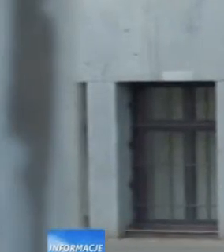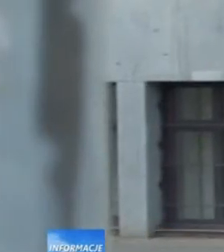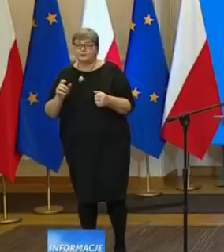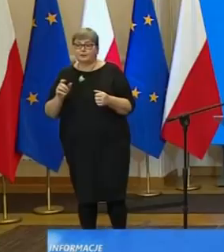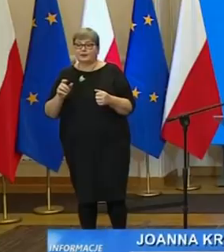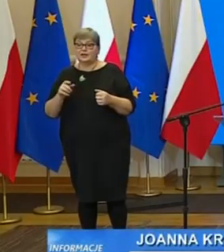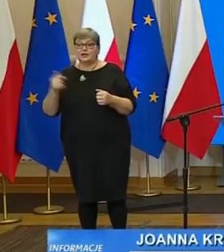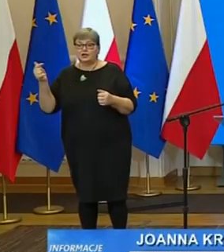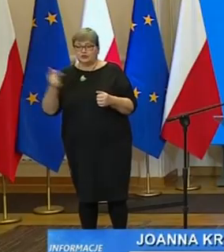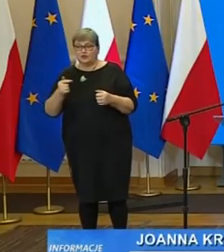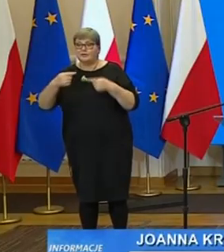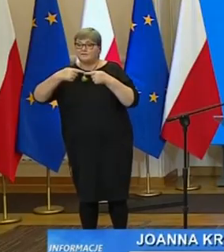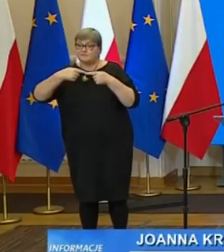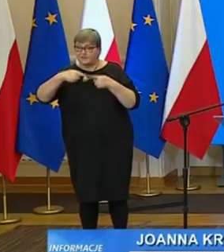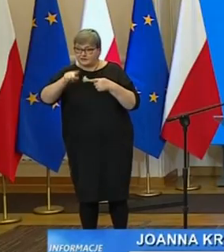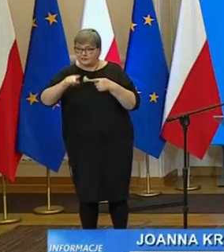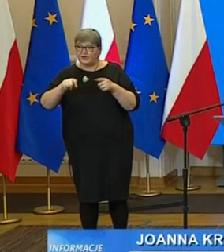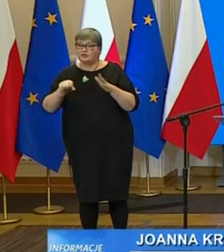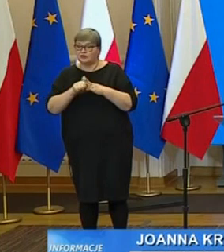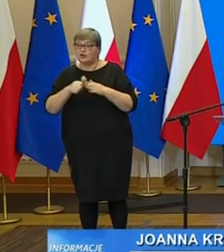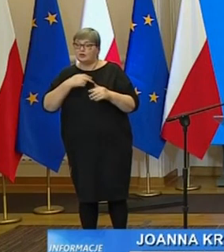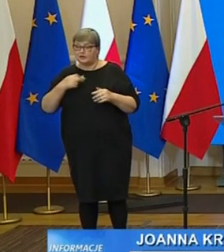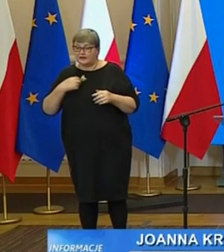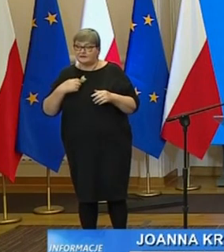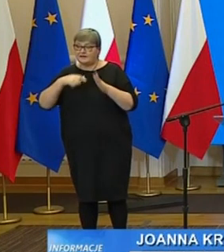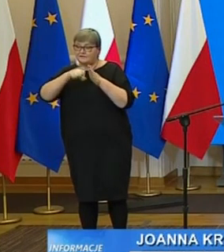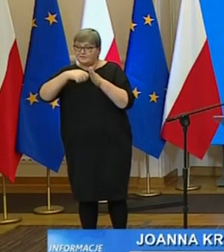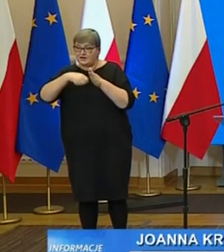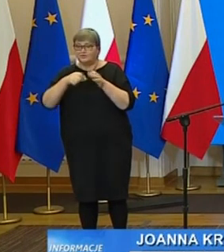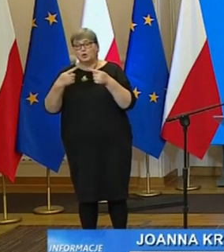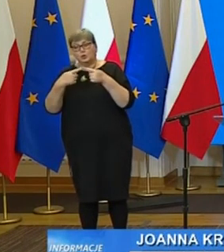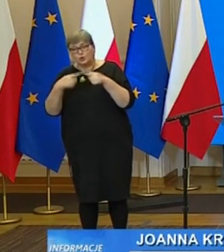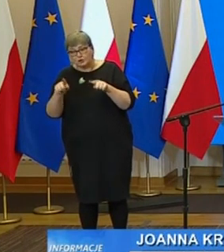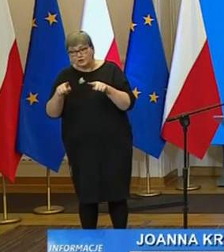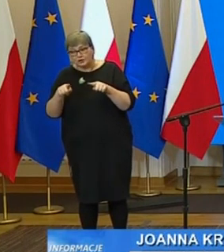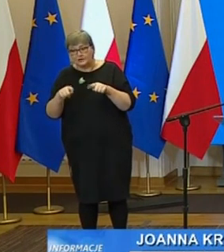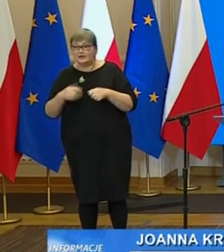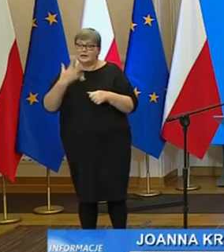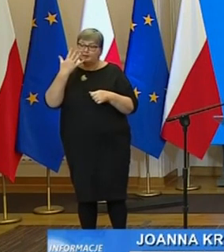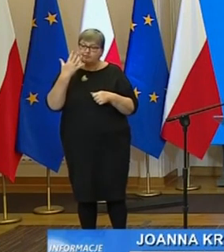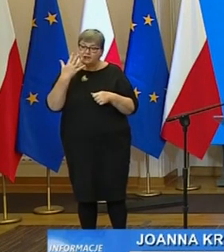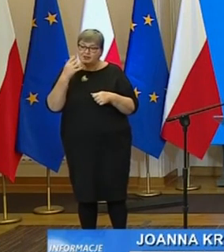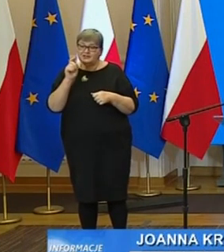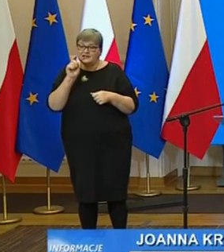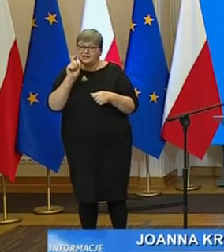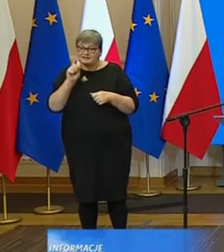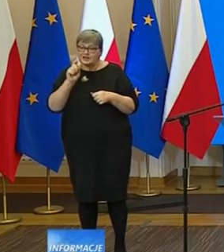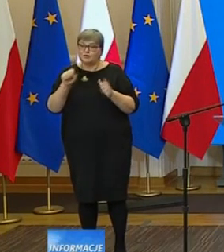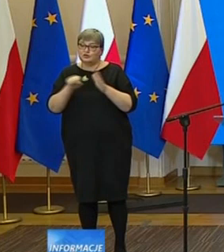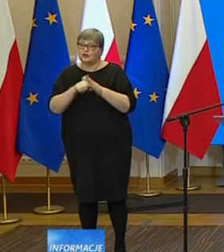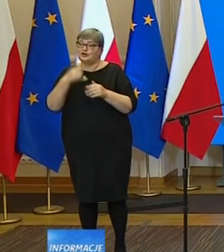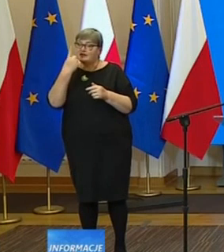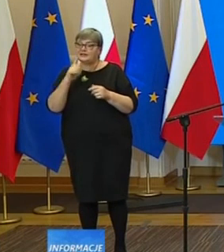każda rodzina. Trzeba przysłać do nas filmik, krótki, od 5 sekund do